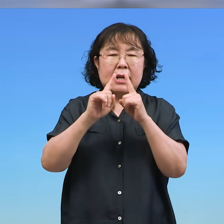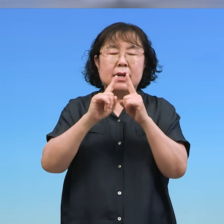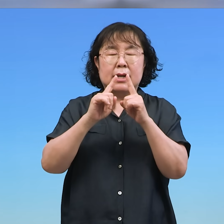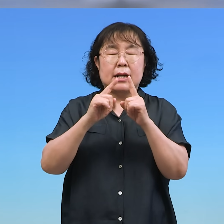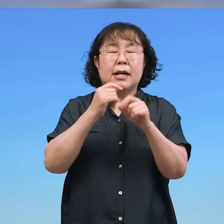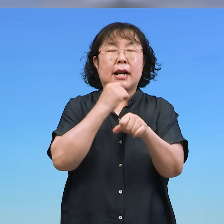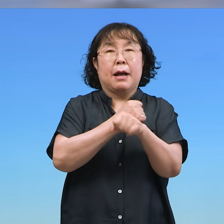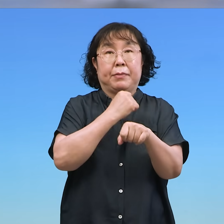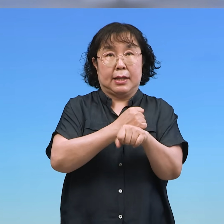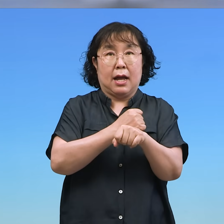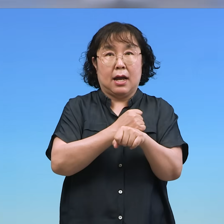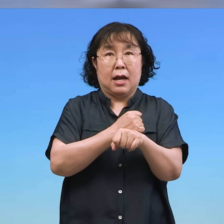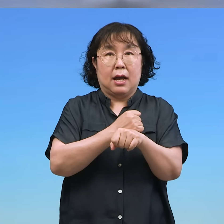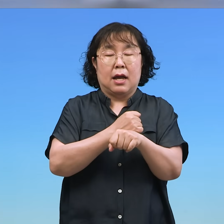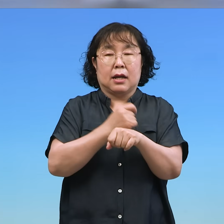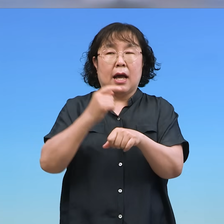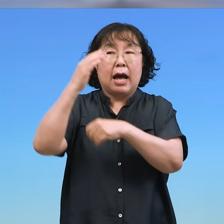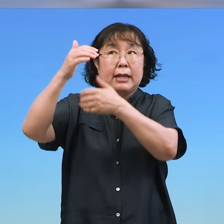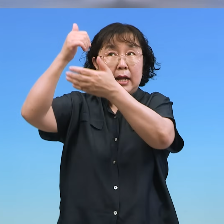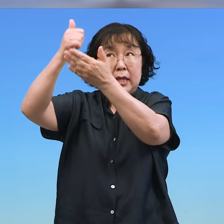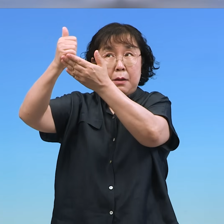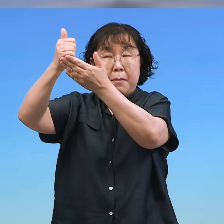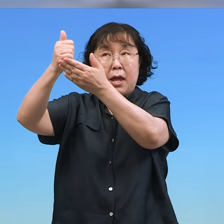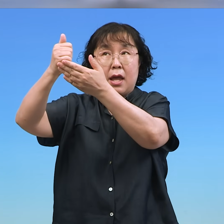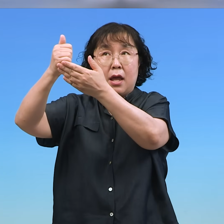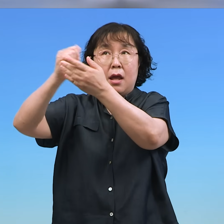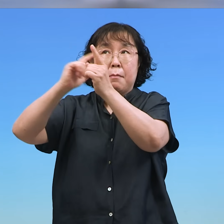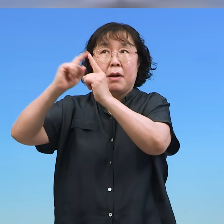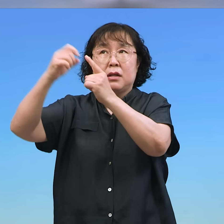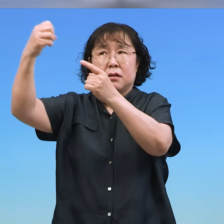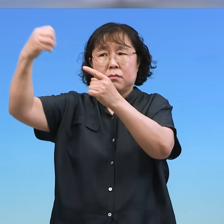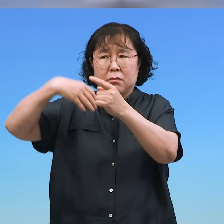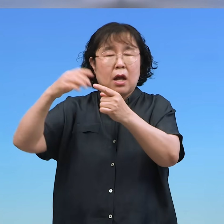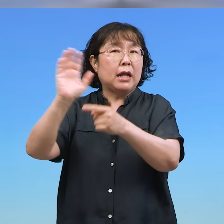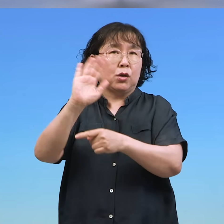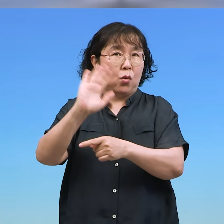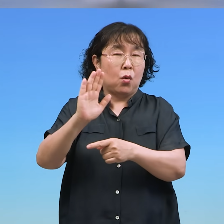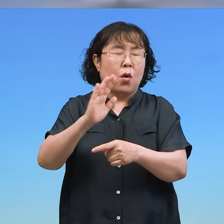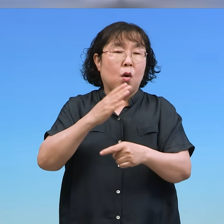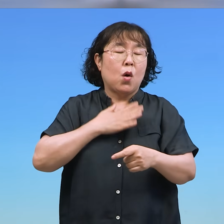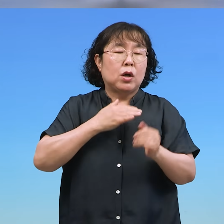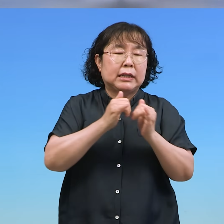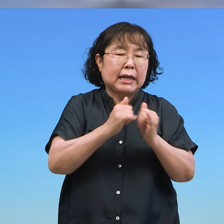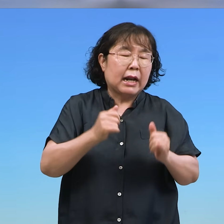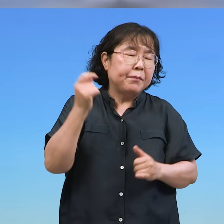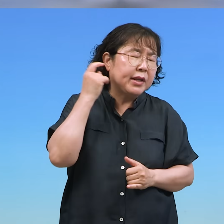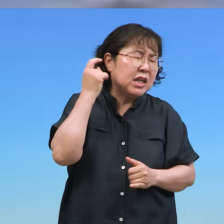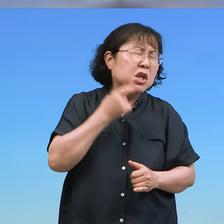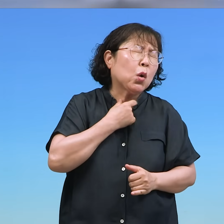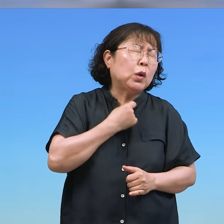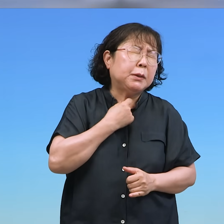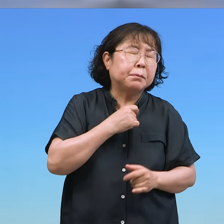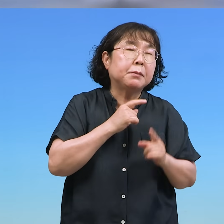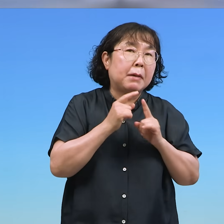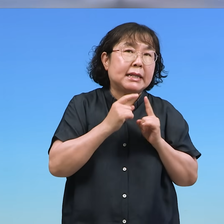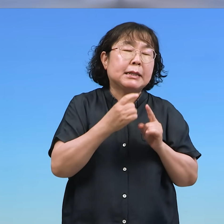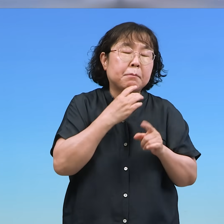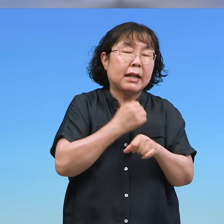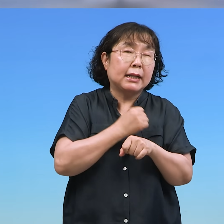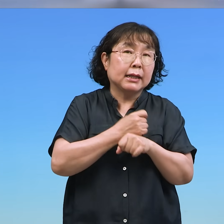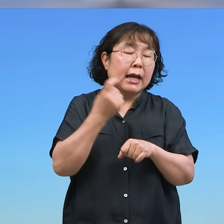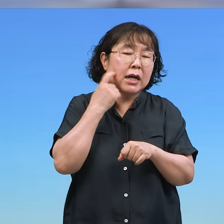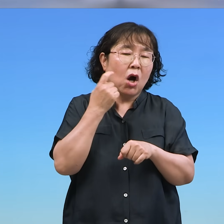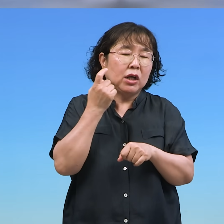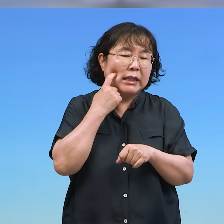아니라 사람들이 원하는 것만 하는 그게 거짓 선지자의 특징이고 오늘날 거짓 목사의